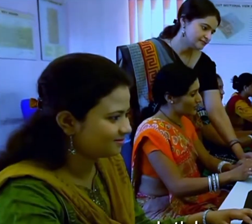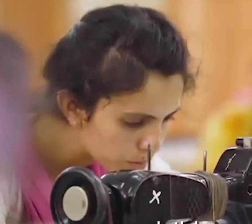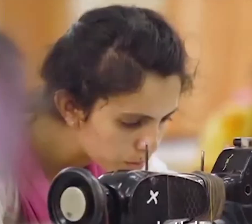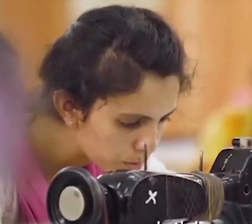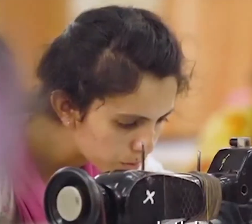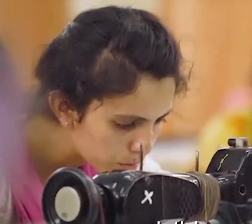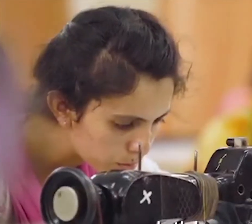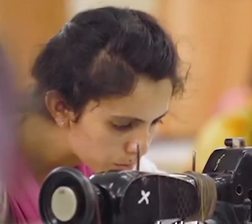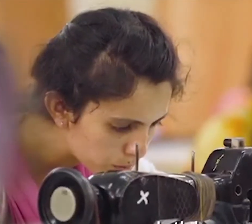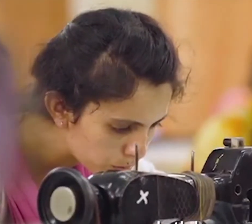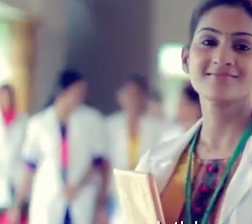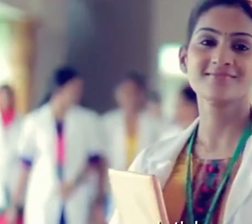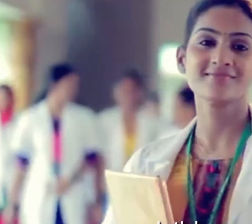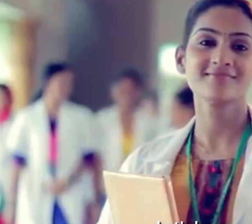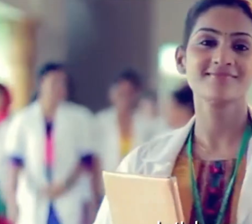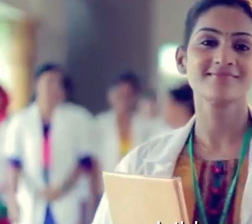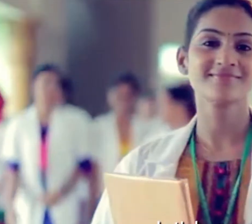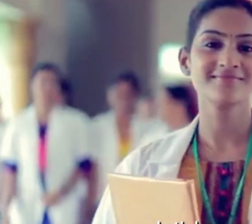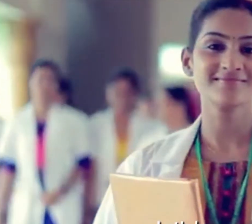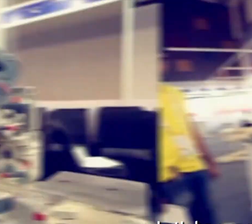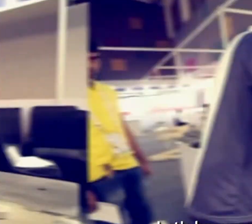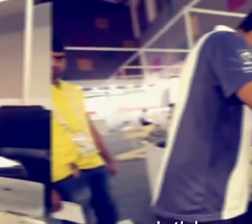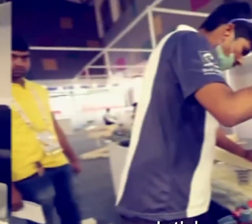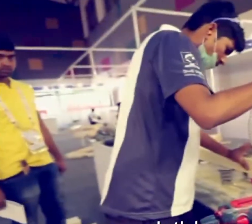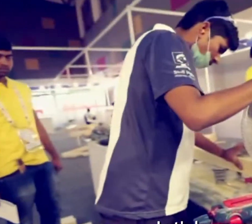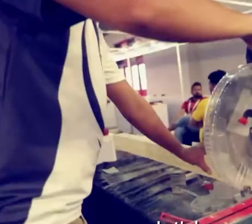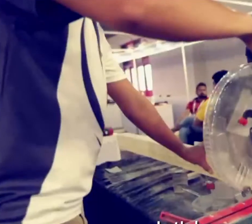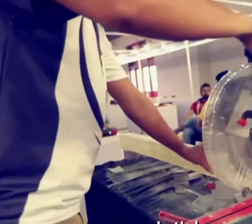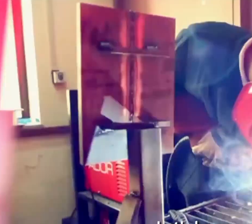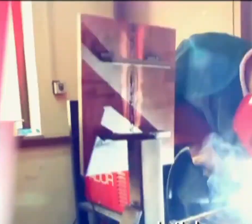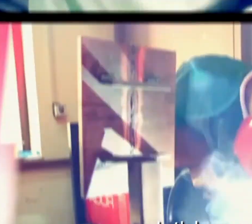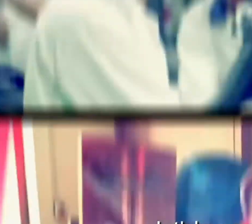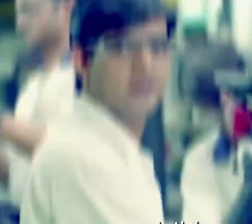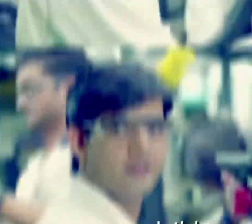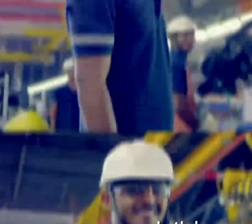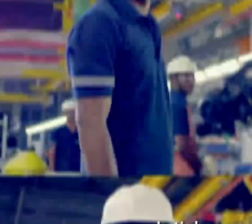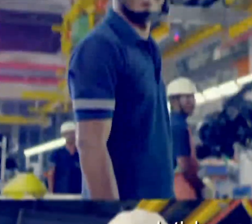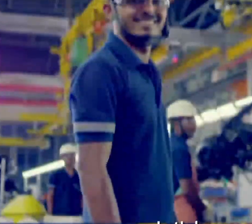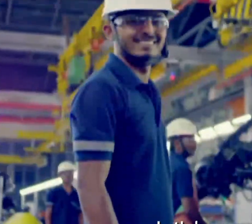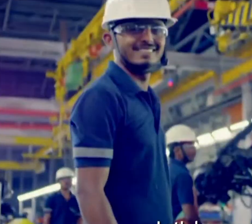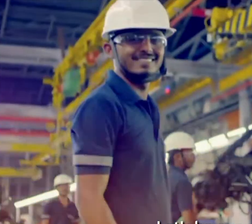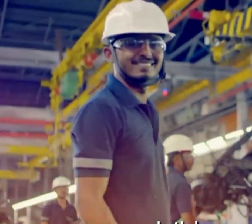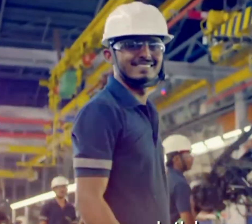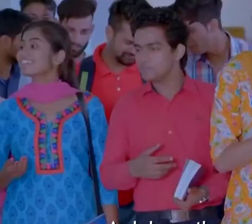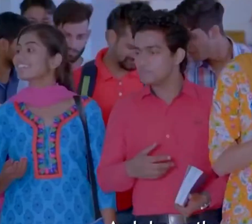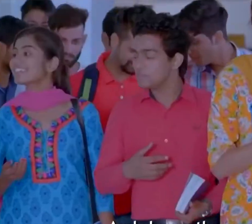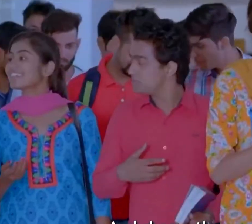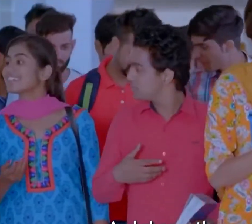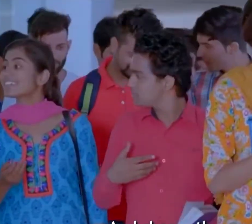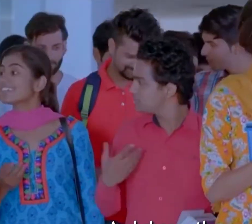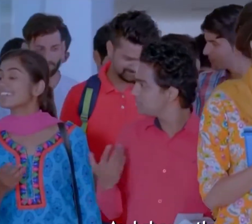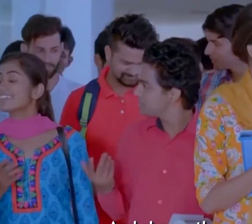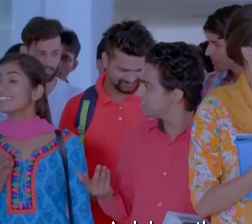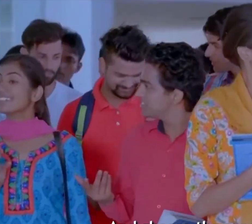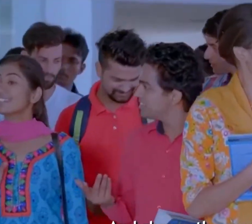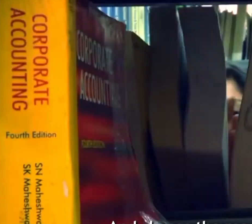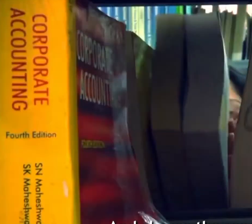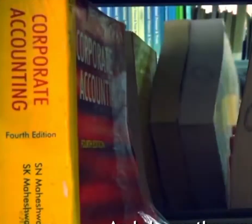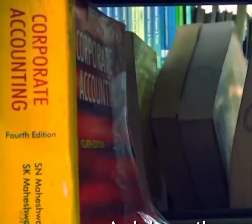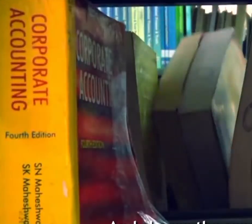हम अपना दीपक स्वयं बने, हम अपना रास्ता